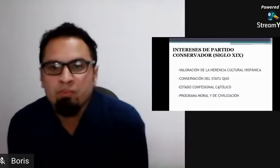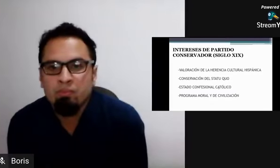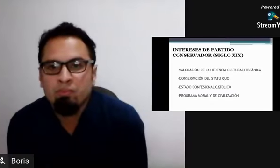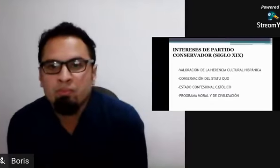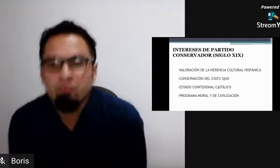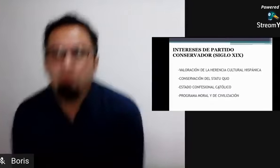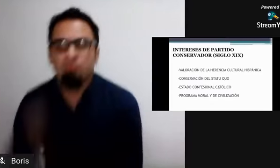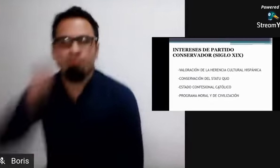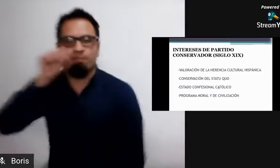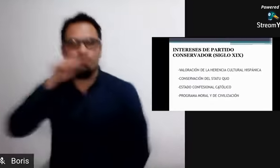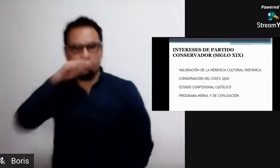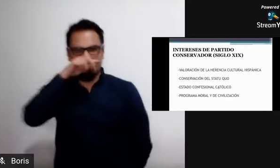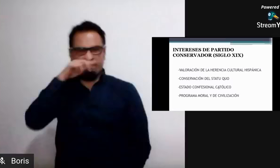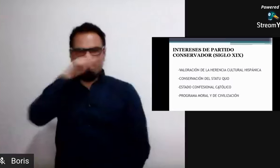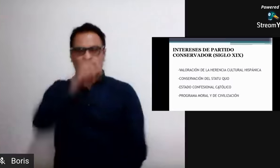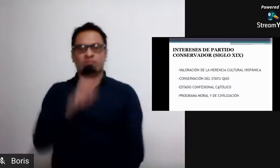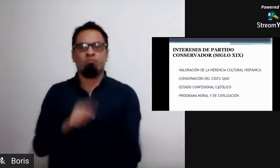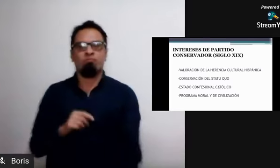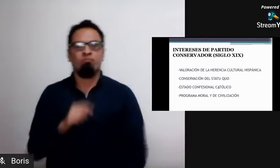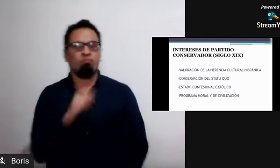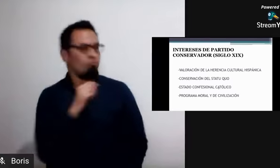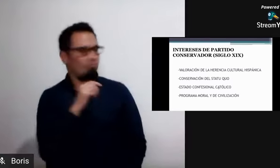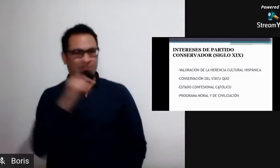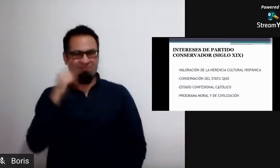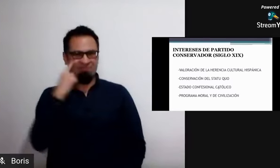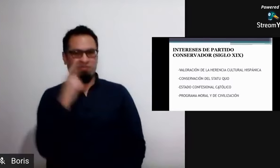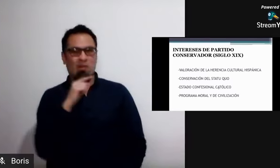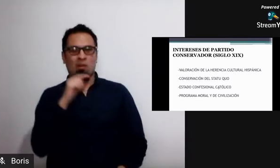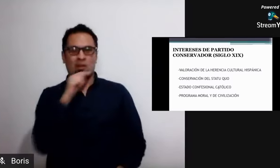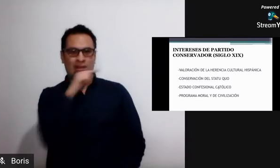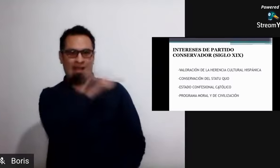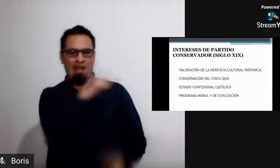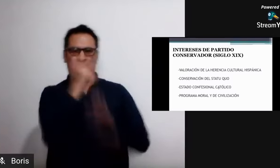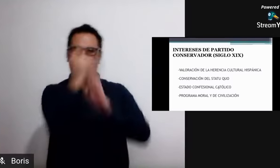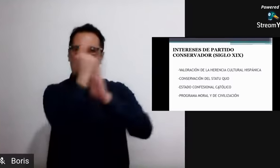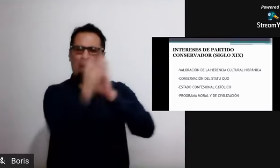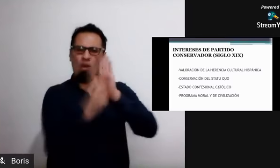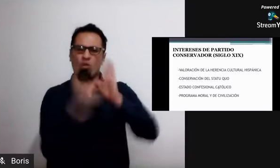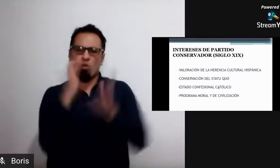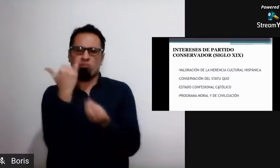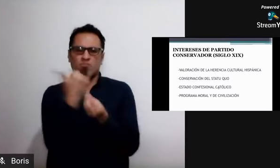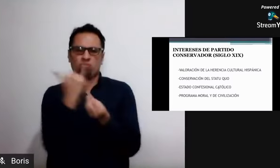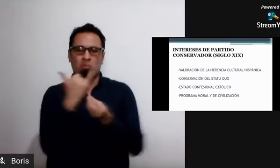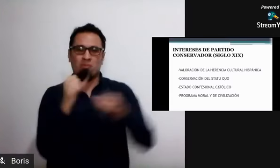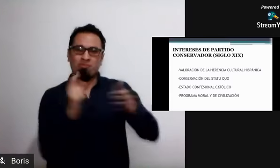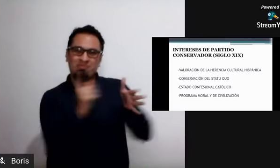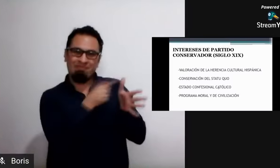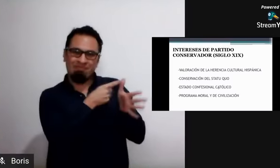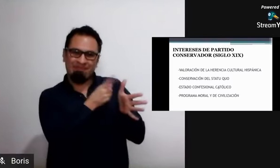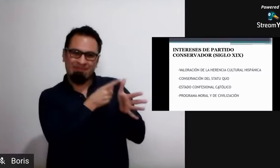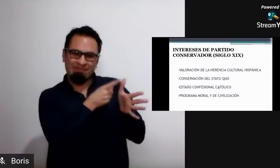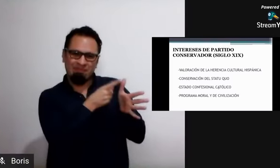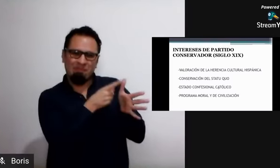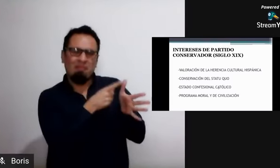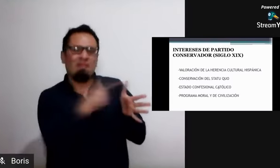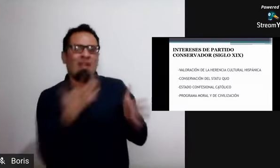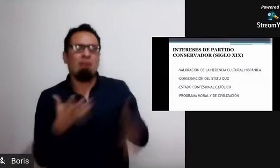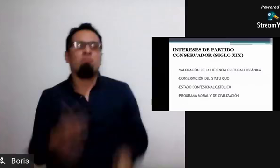Me voy a acercar aquí para apoyarme. Bien, listo. Los intereses entonces del Partido Conservador en el